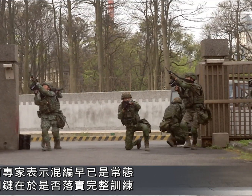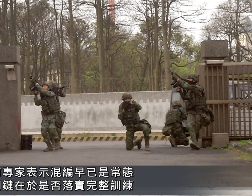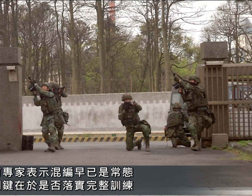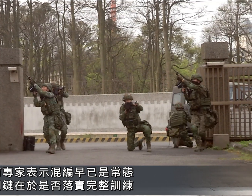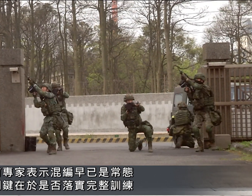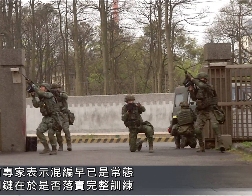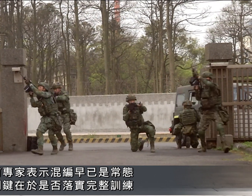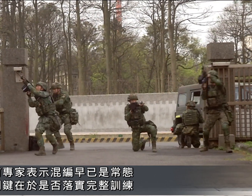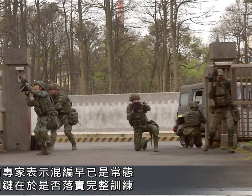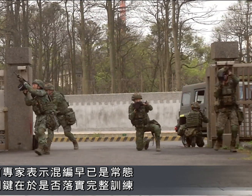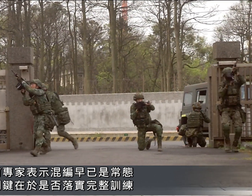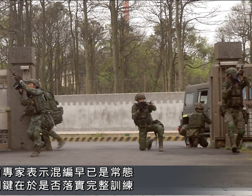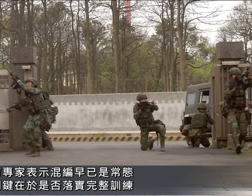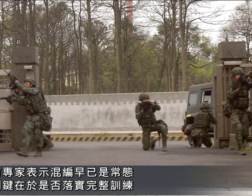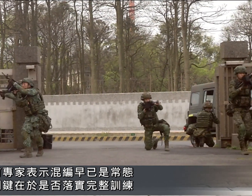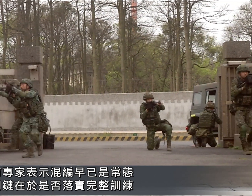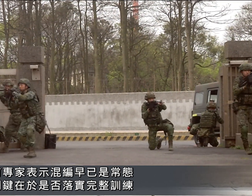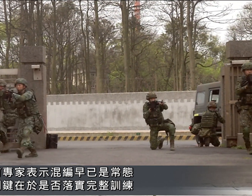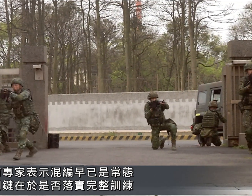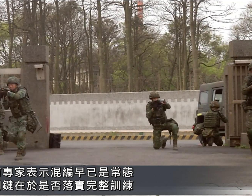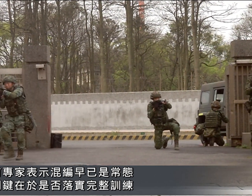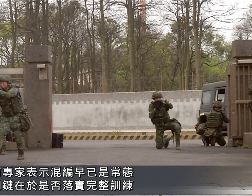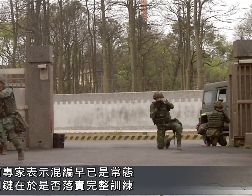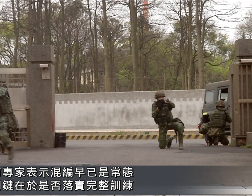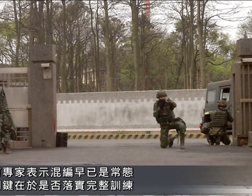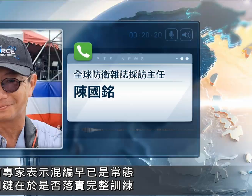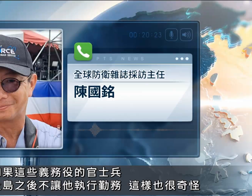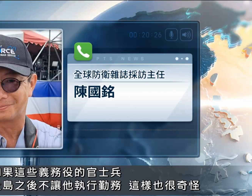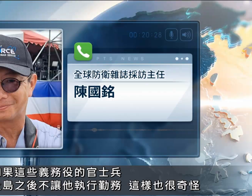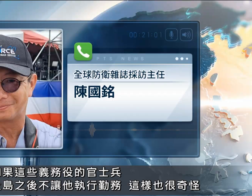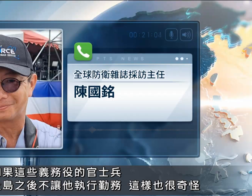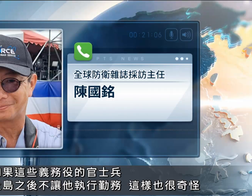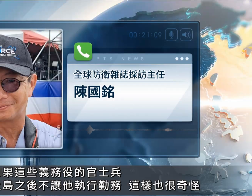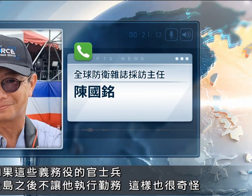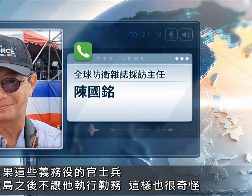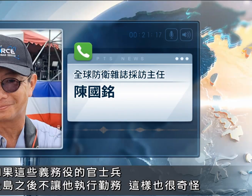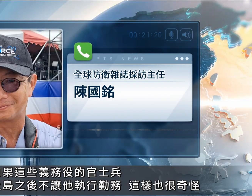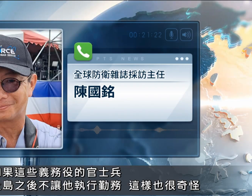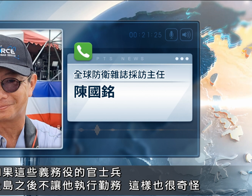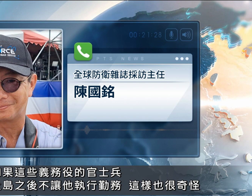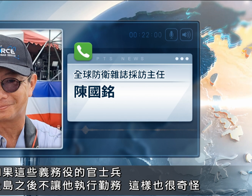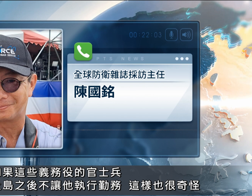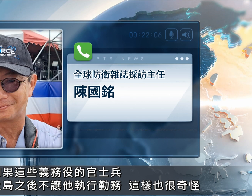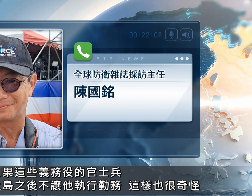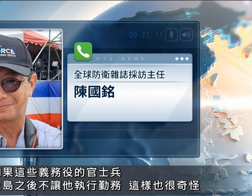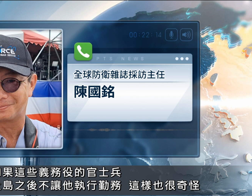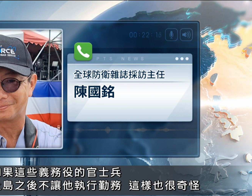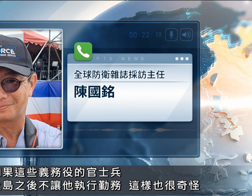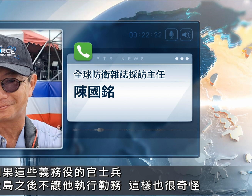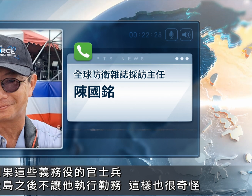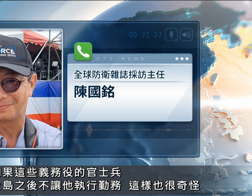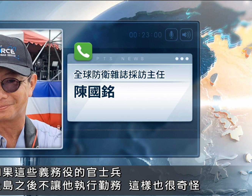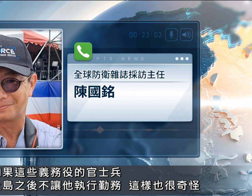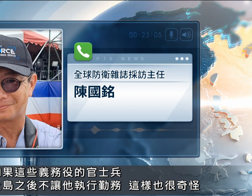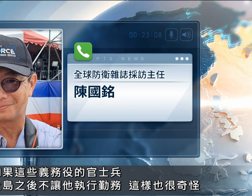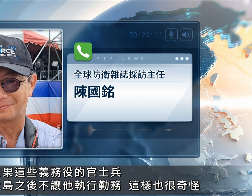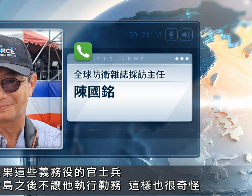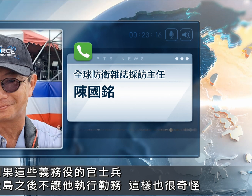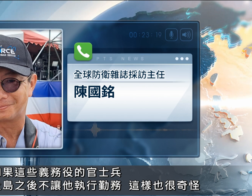态，关键在于是否落实完整训练。 如果这些义务役和官士兵啊上岛之后不让他自行勤务啊，这也很奇怪